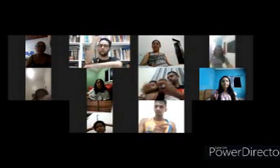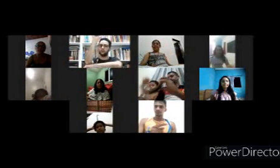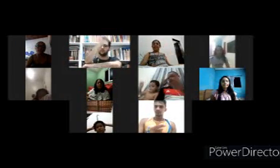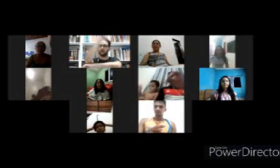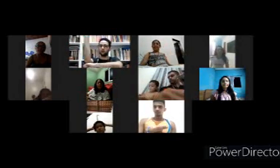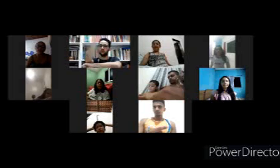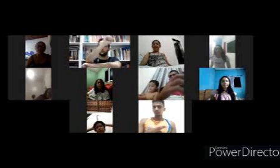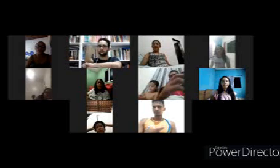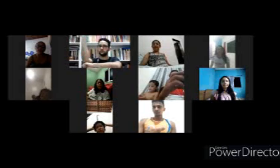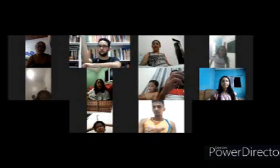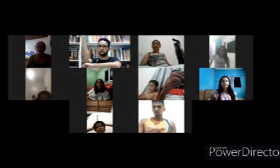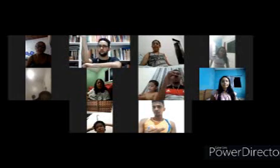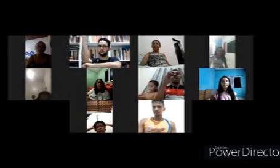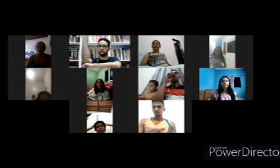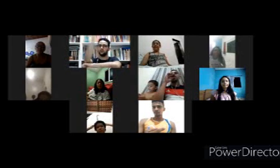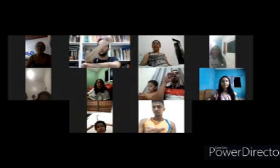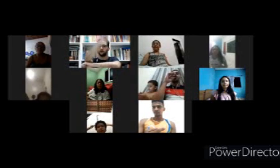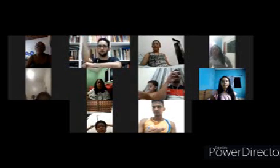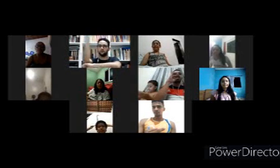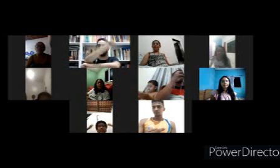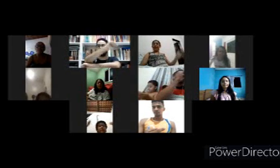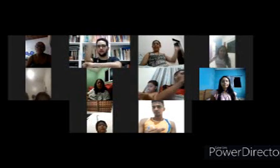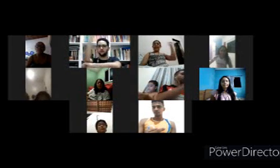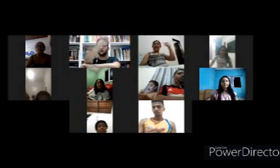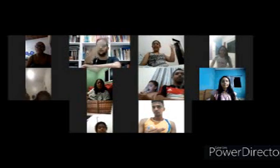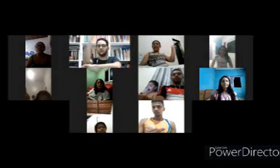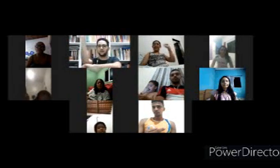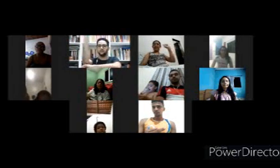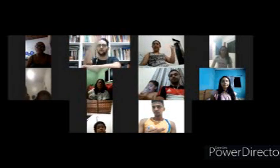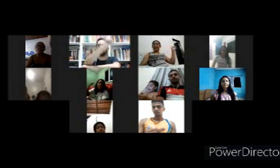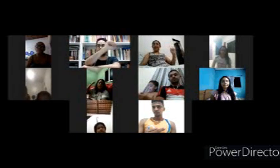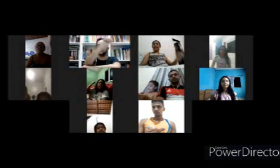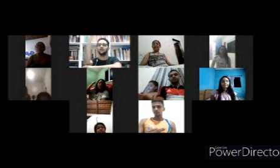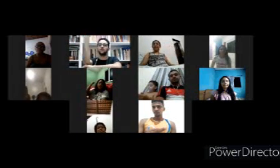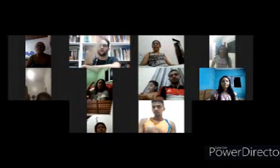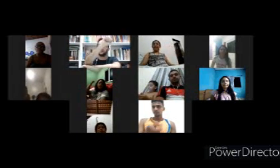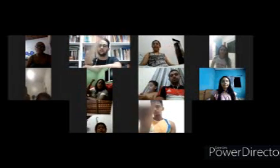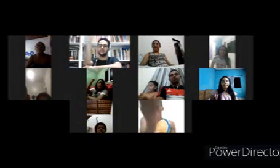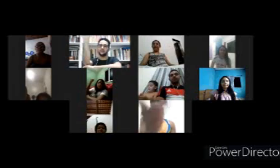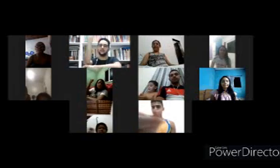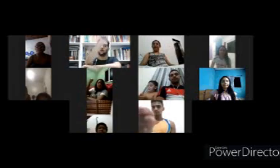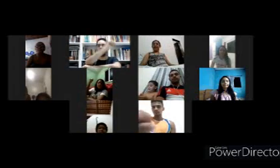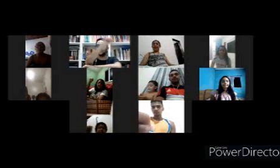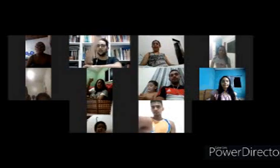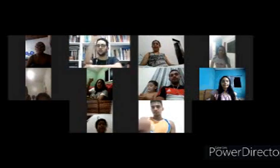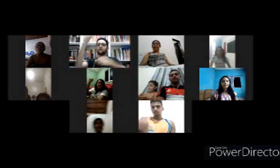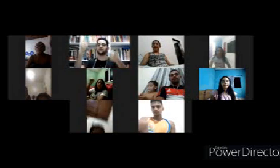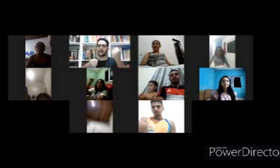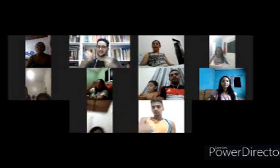tipo limpador. Não tem um limpador do para-brisa? Para-brisa. Isso, do para-brisa. Então é uma característica, mas